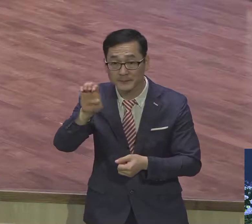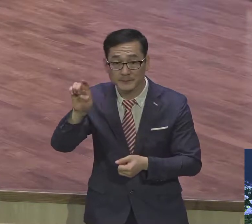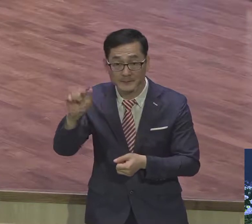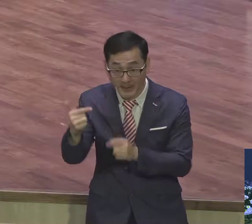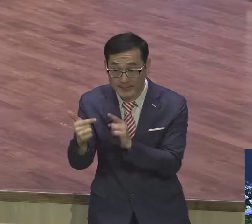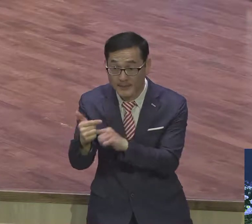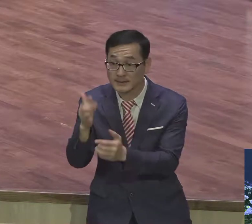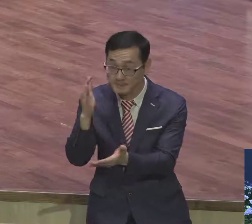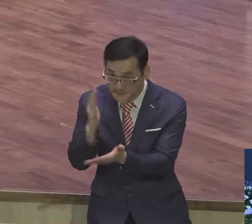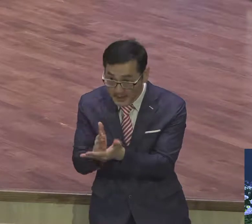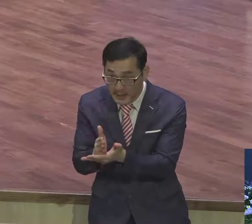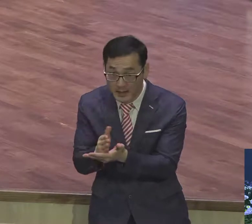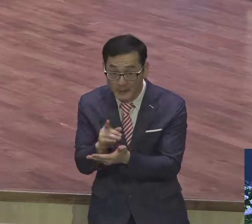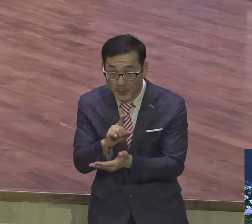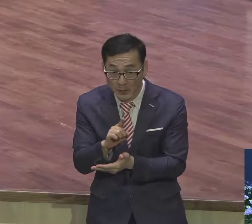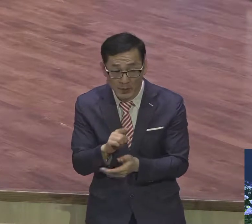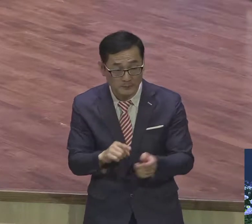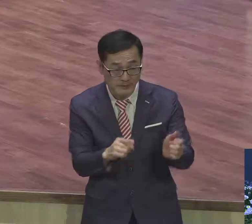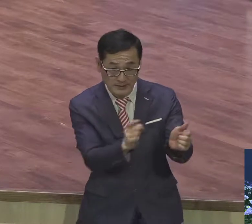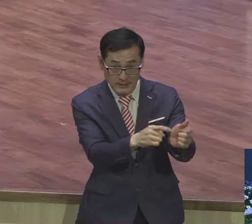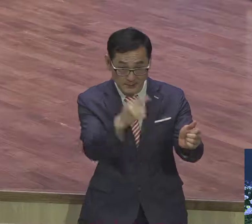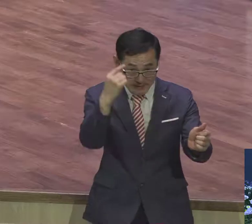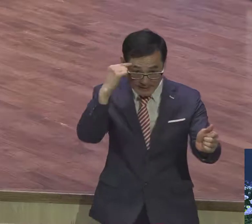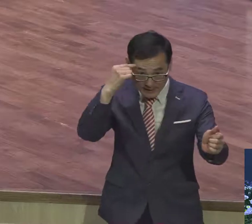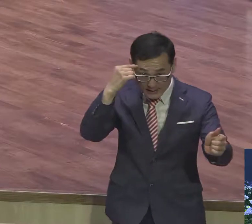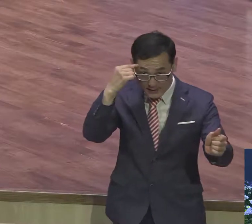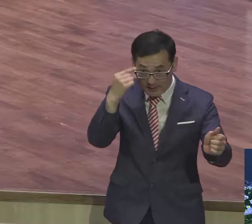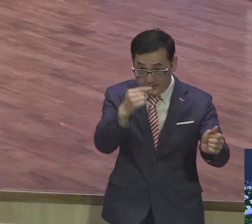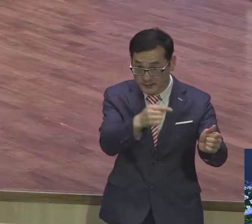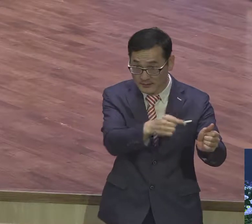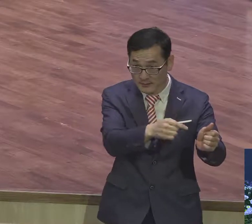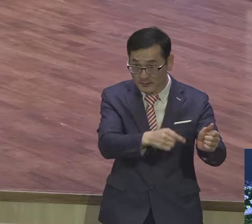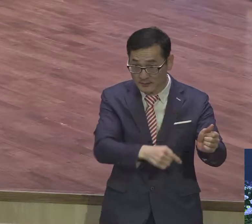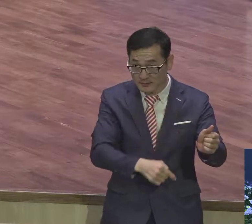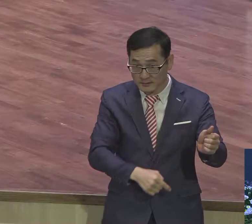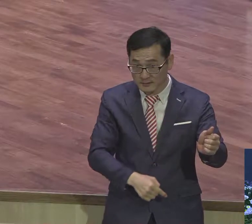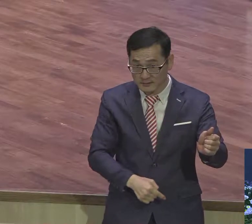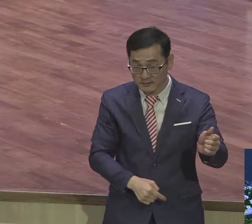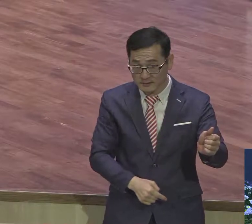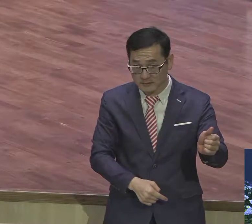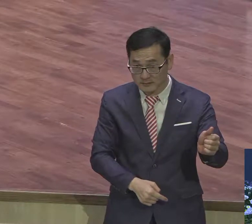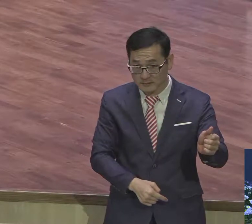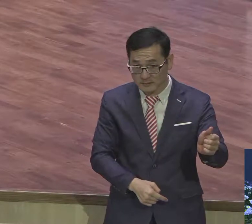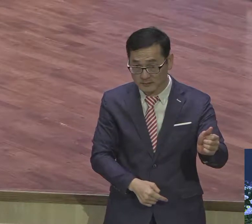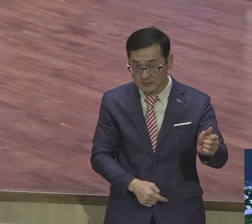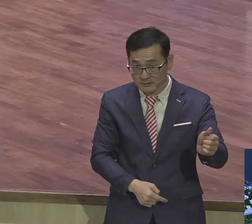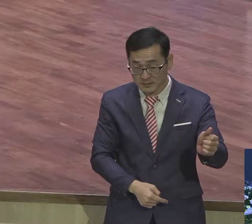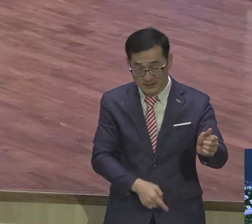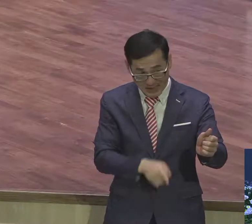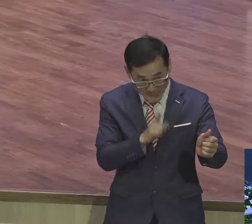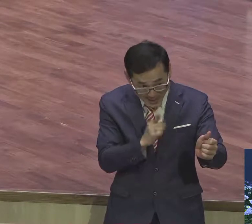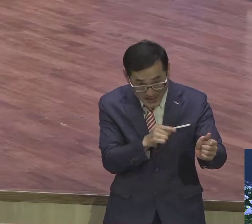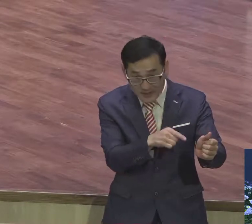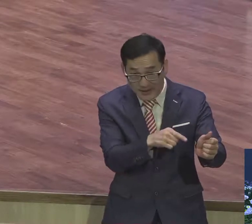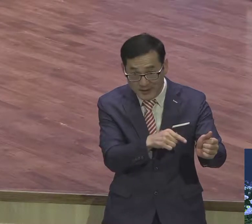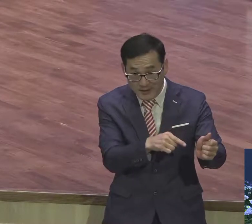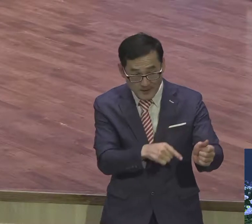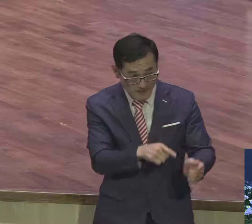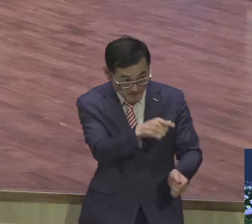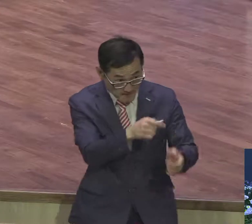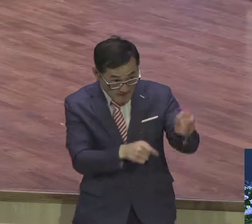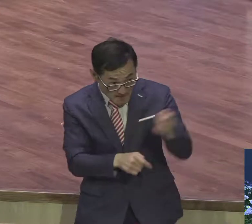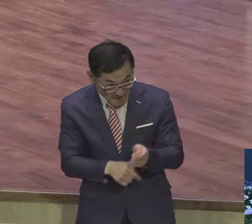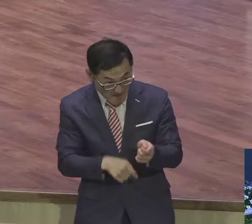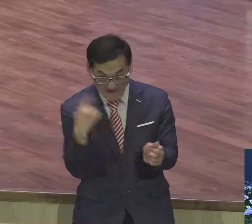그 생각을 그 생각을 그 사람의 말을 시위거리로